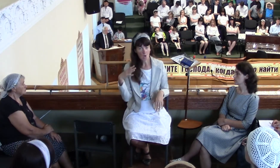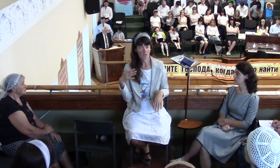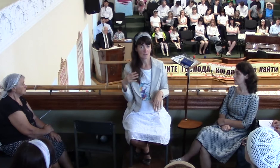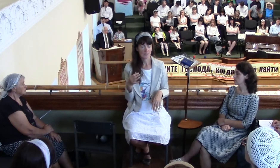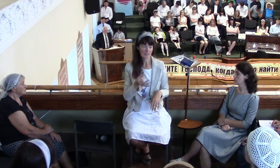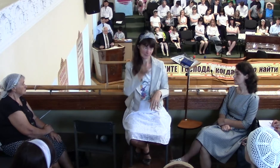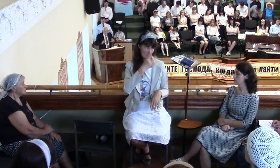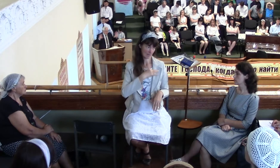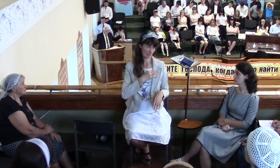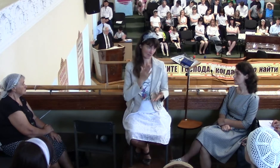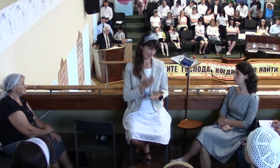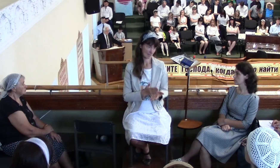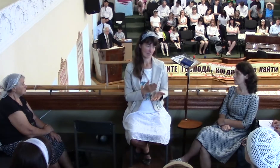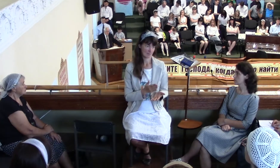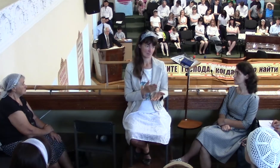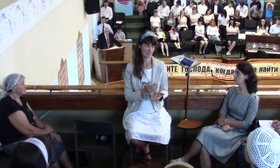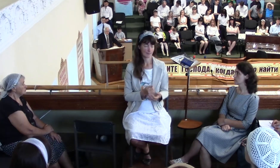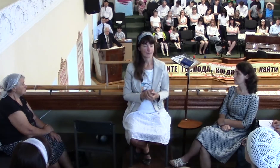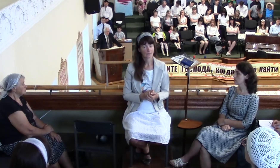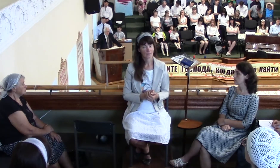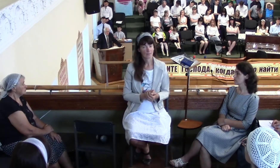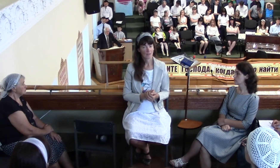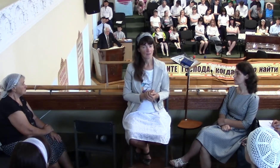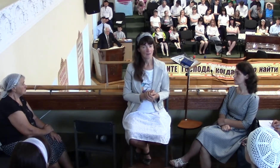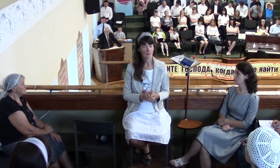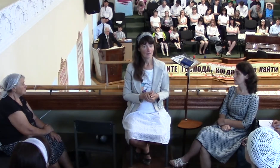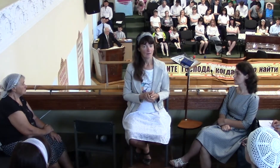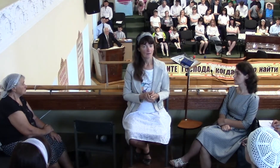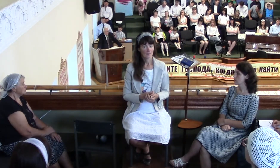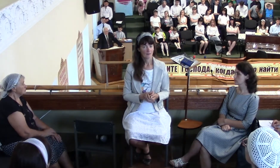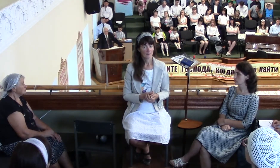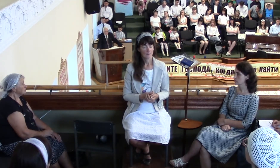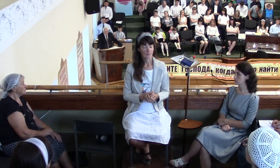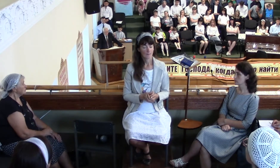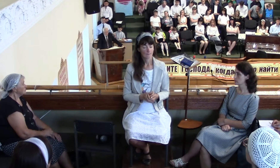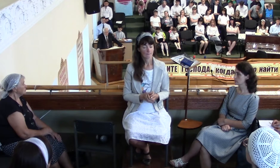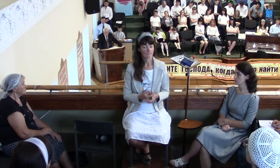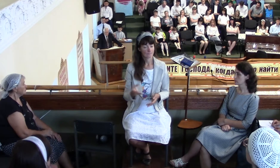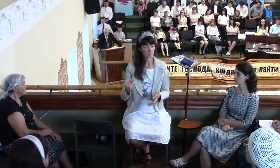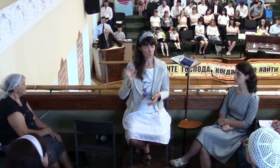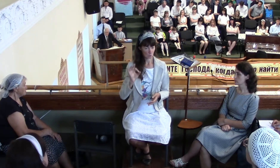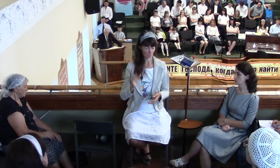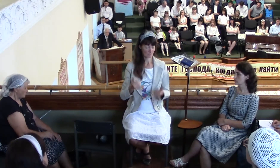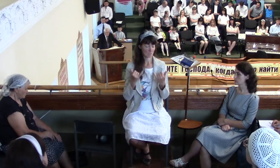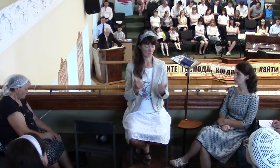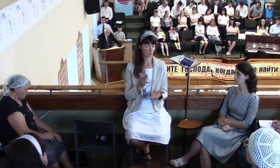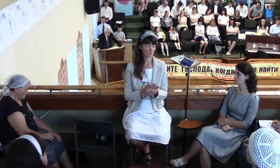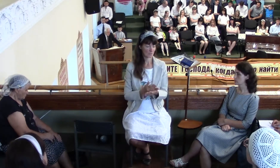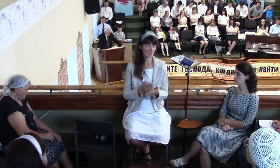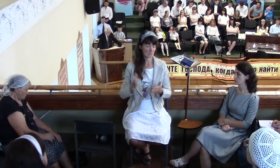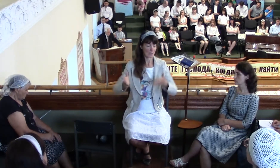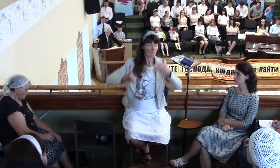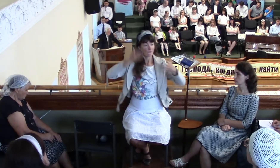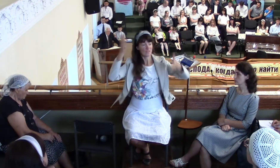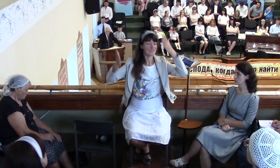сегодня имеет так много сфер веселья? Нужен цирк, клубы